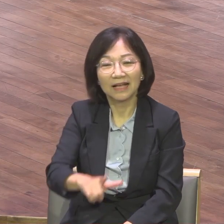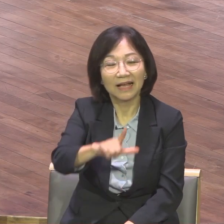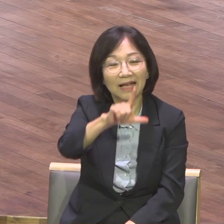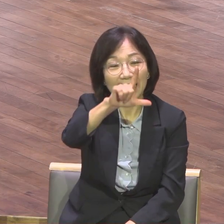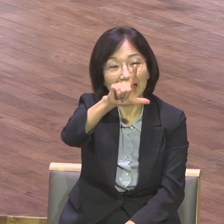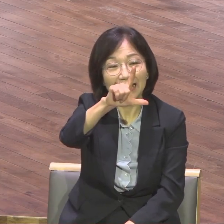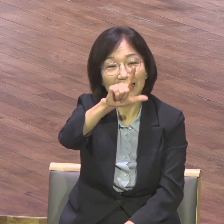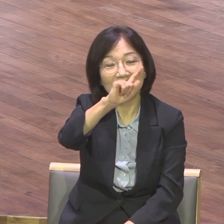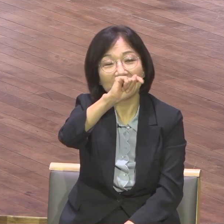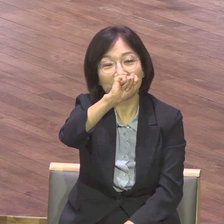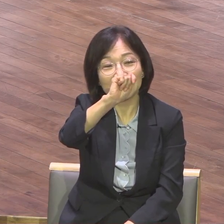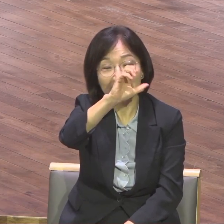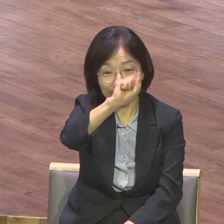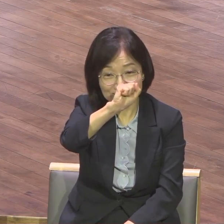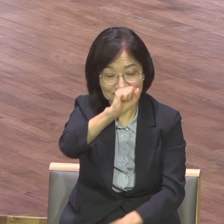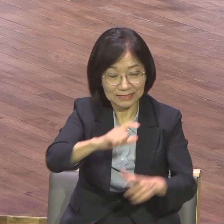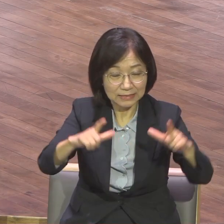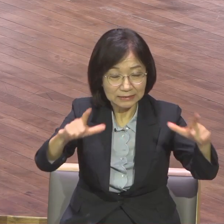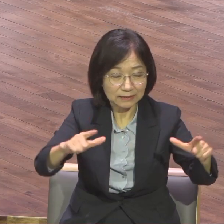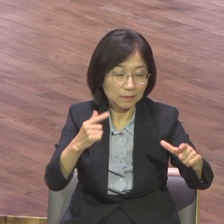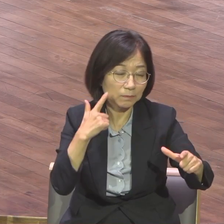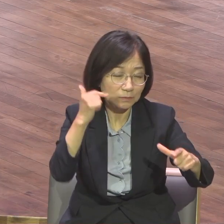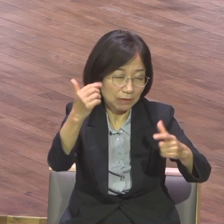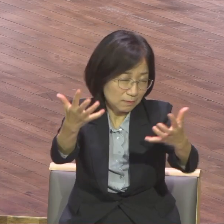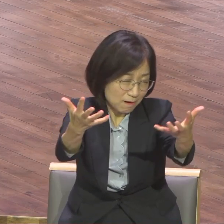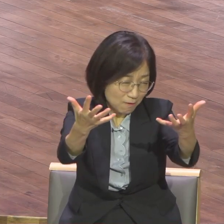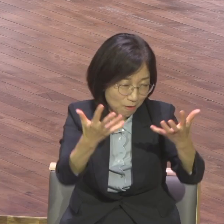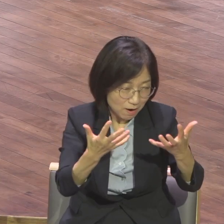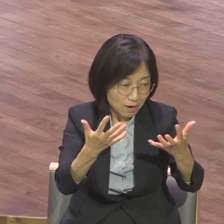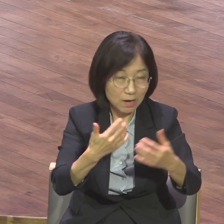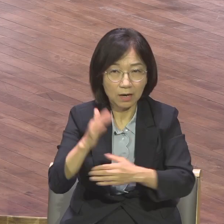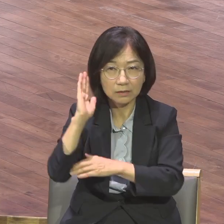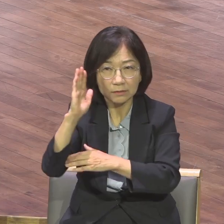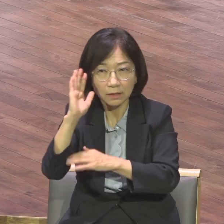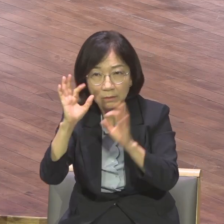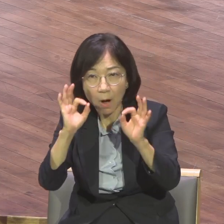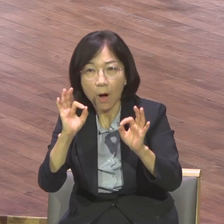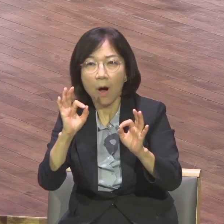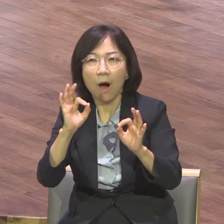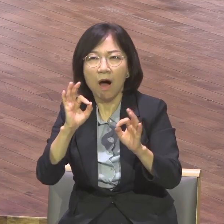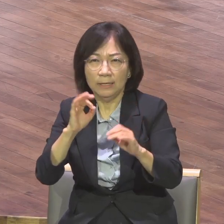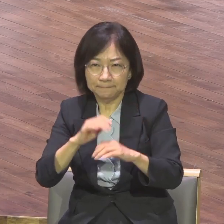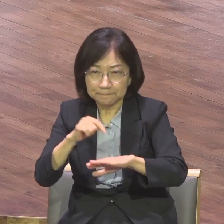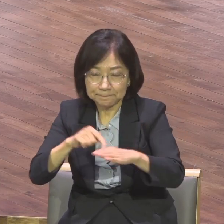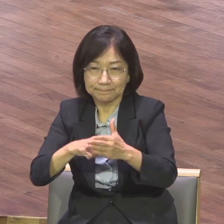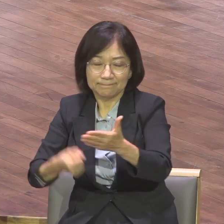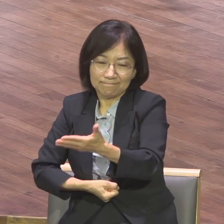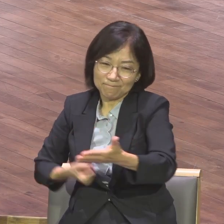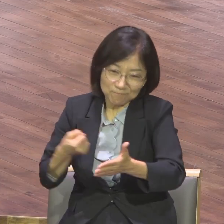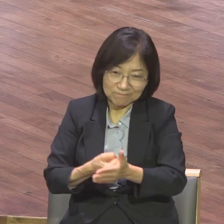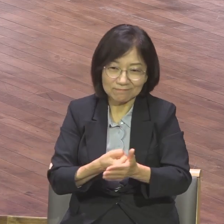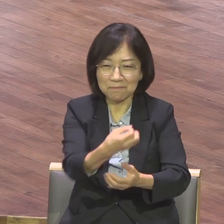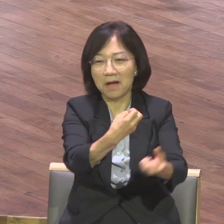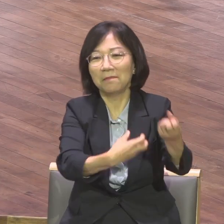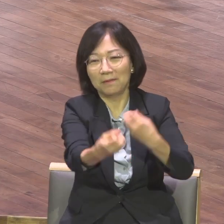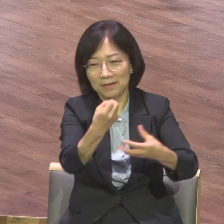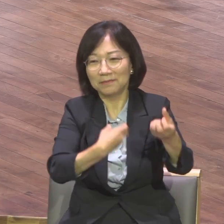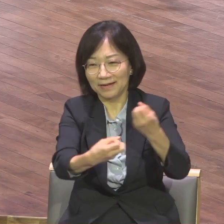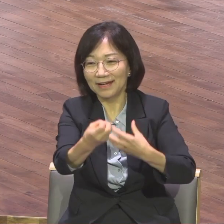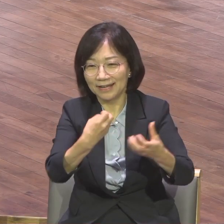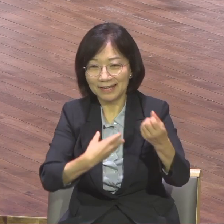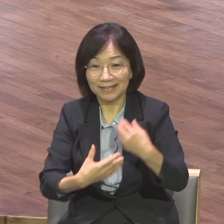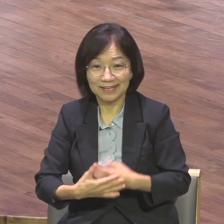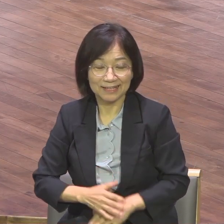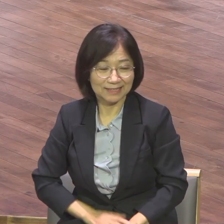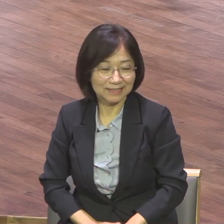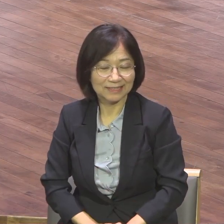LTS에 참석한 그 지역 목사님들 큰 동기 부여를 받았다라는 그런 말을 들었습니다.